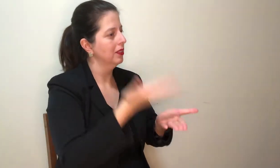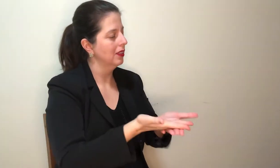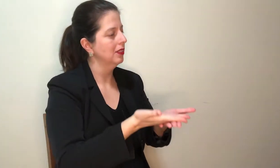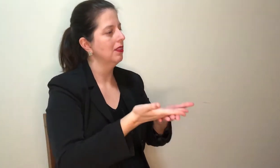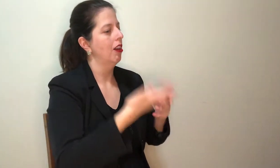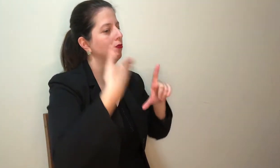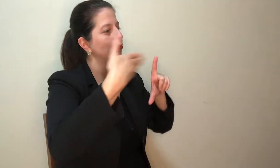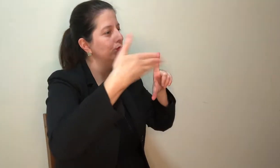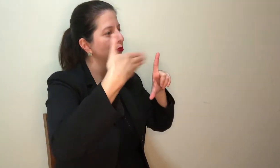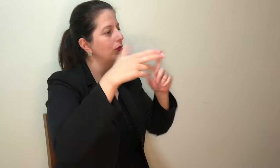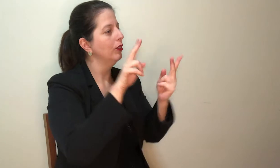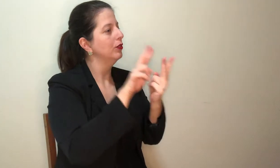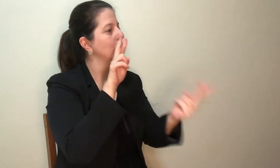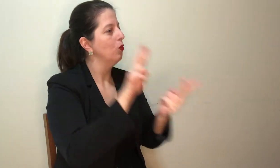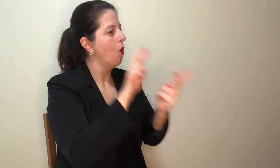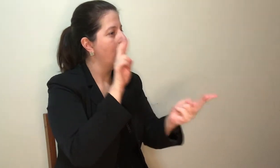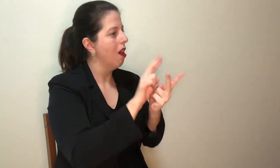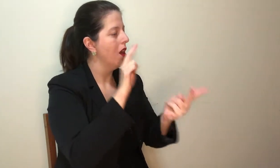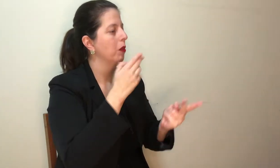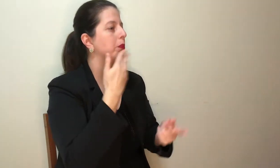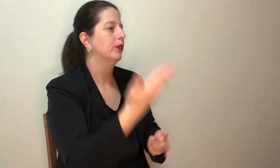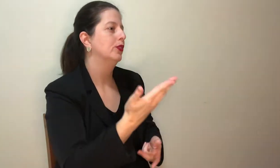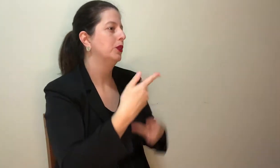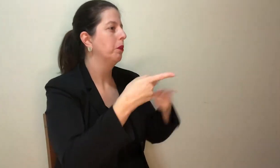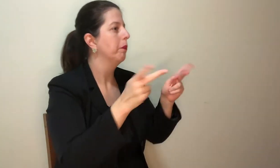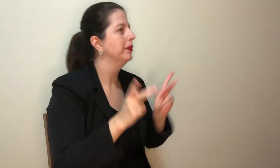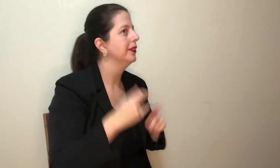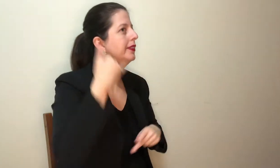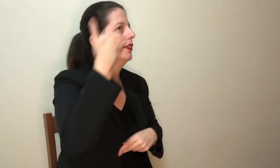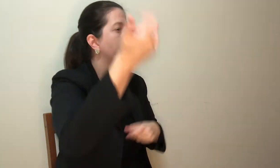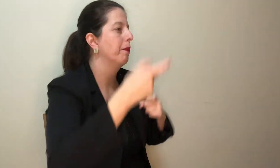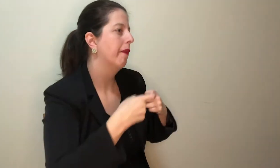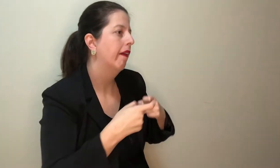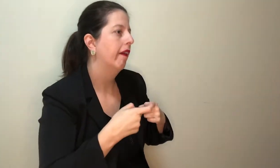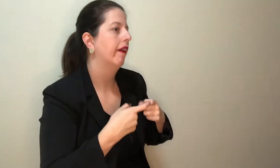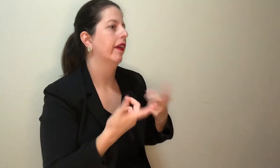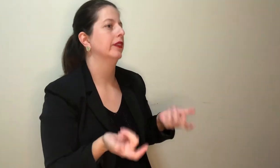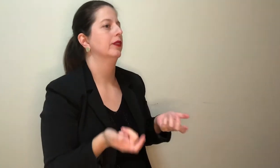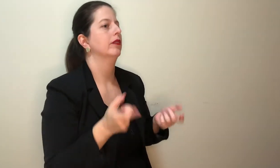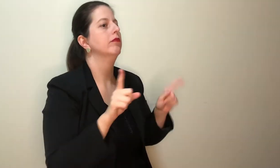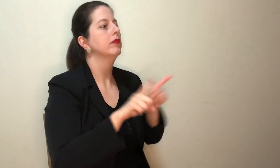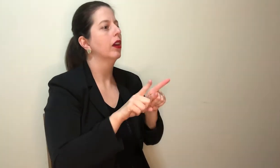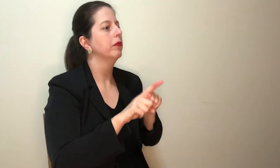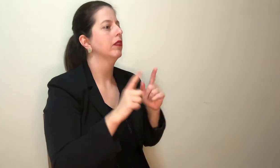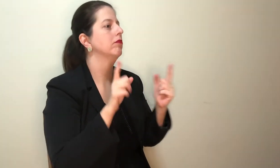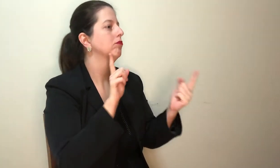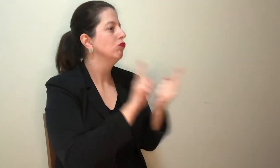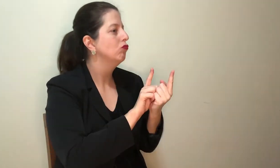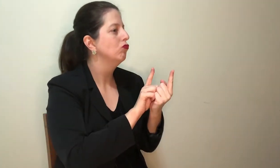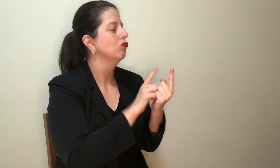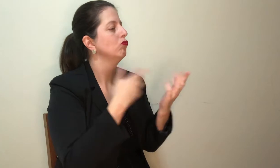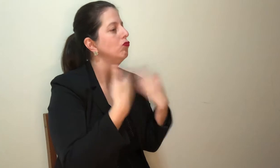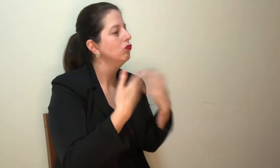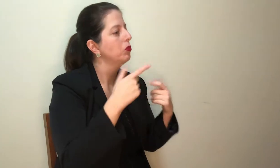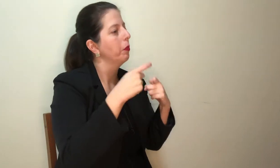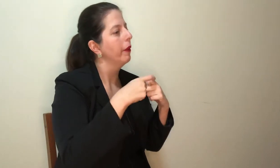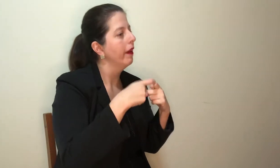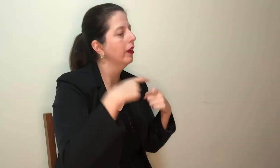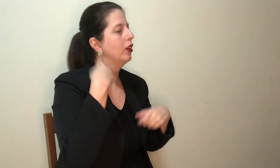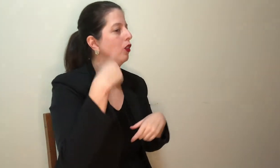da comunicação. Às vezes, para ligar para pedir uma pizza, ou então para o advogado, para o médico, né? Isso